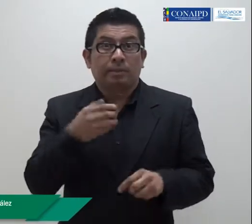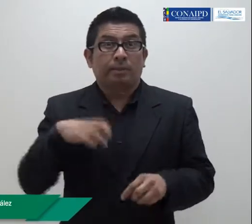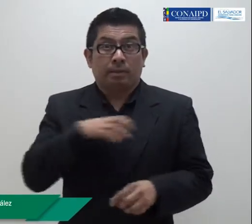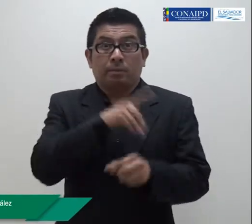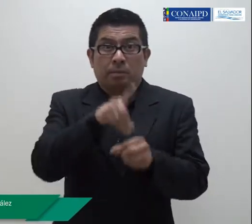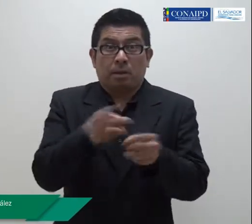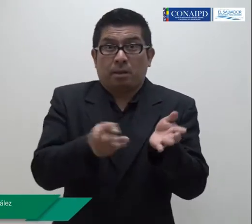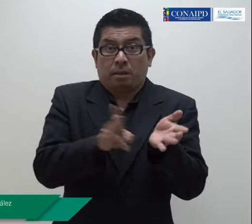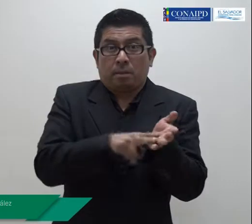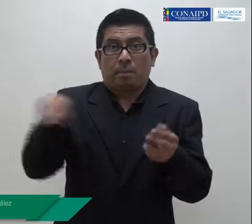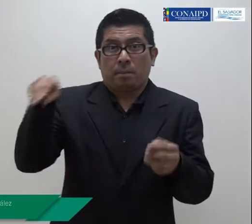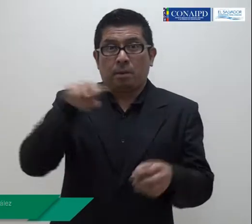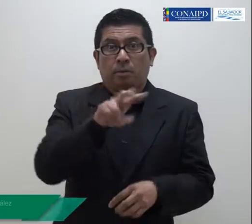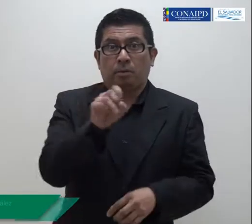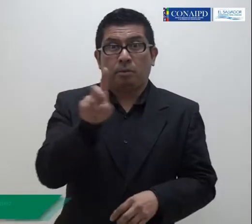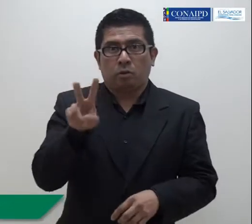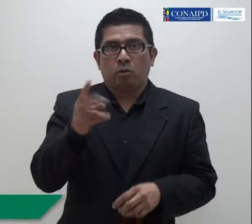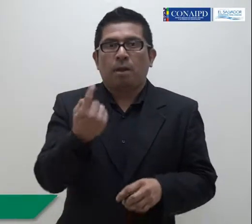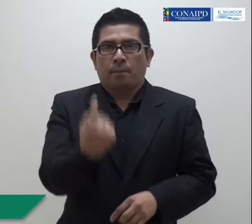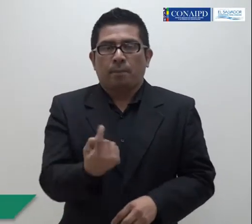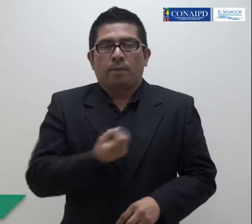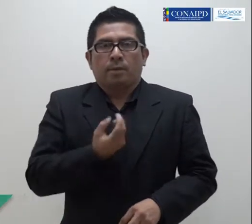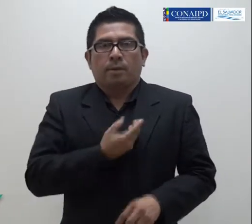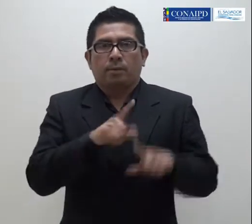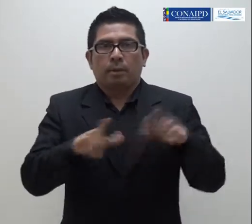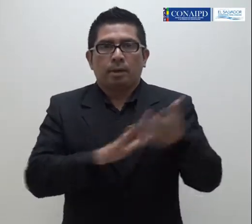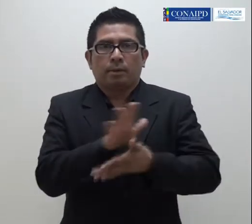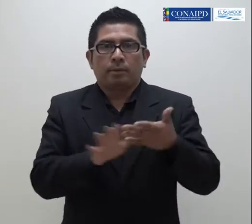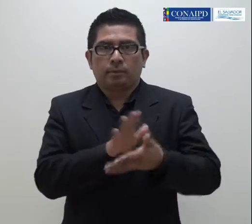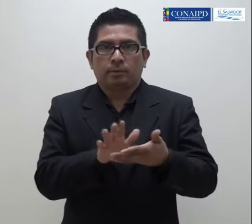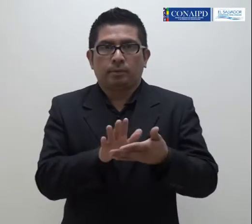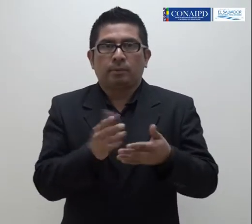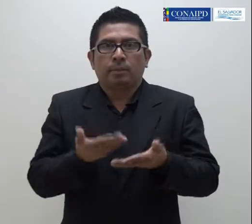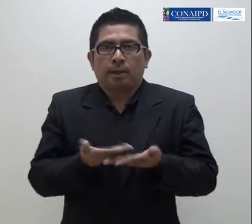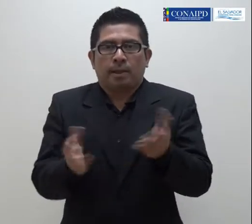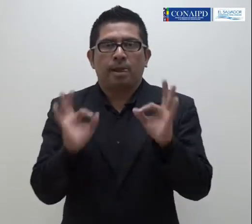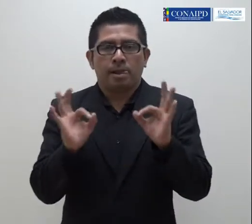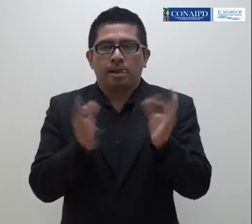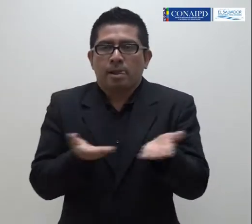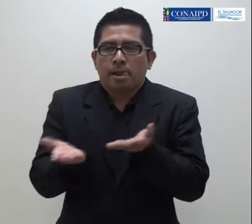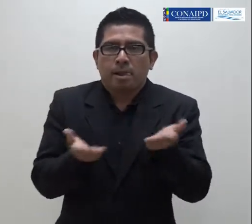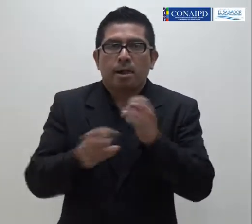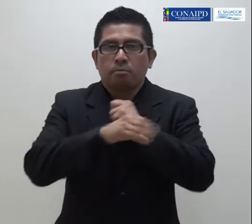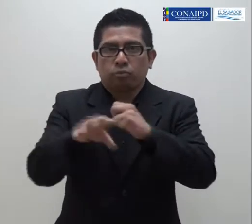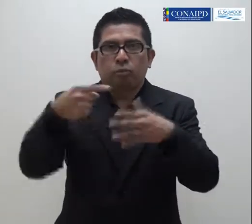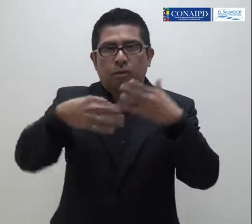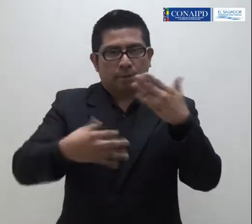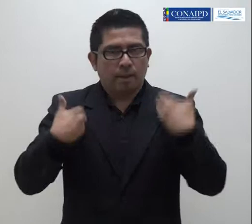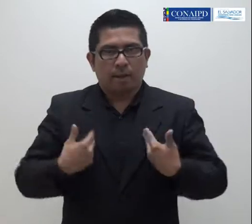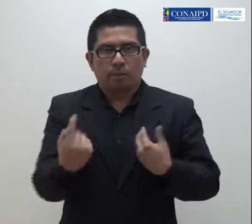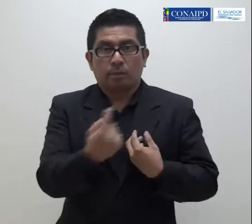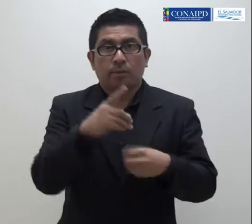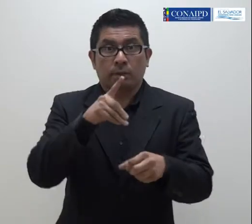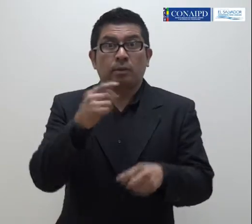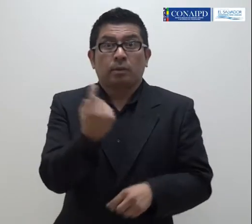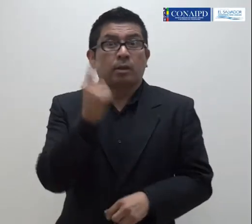del 2012 a un intérprete de lengua de señas, a fin de brindar una mejor atención y promover sus derechos. Con el objetivo de promover el derecho a